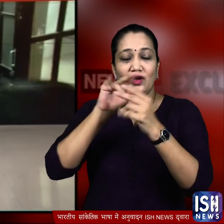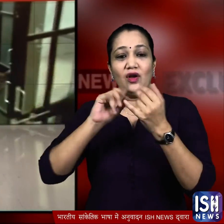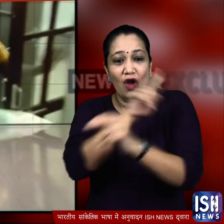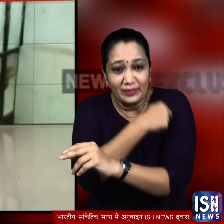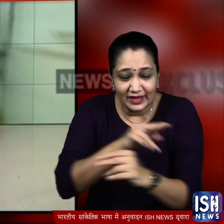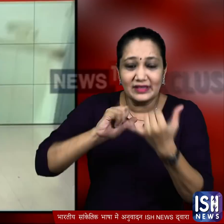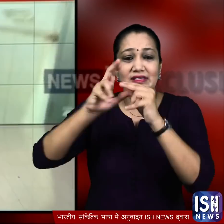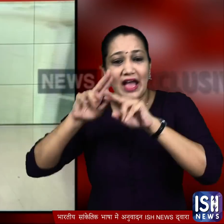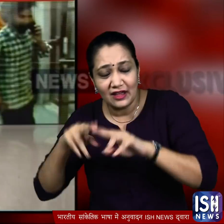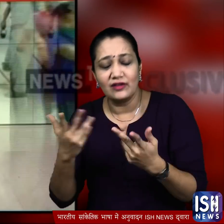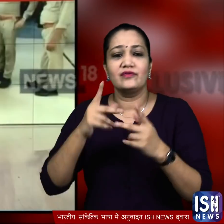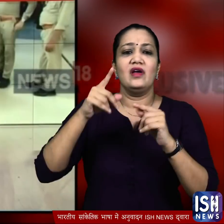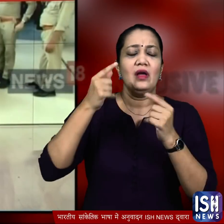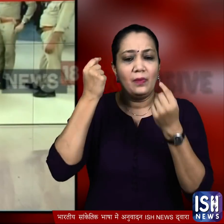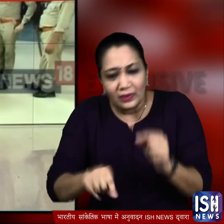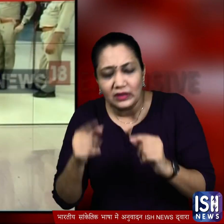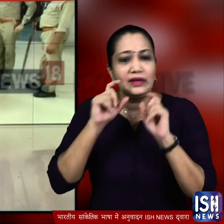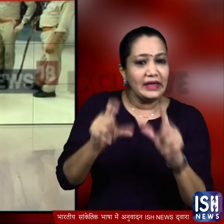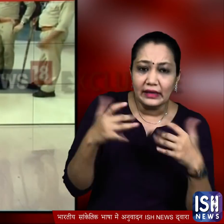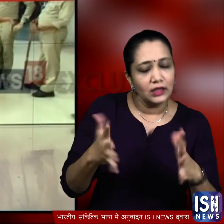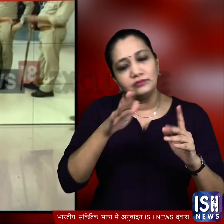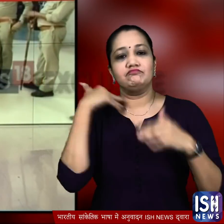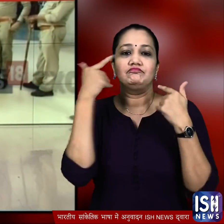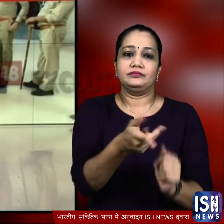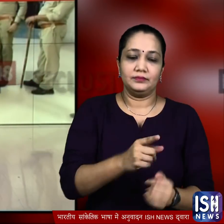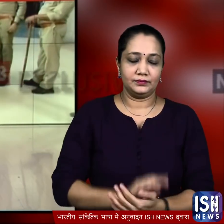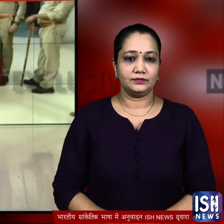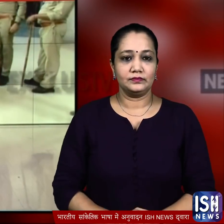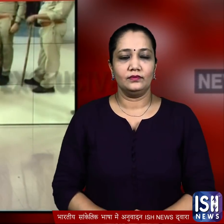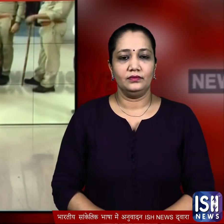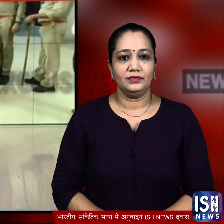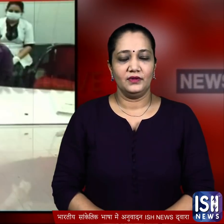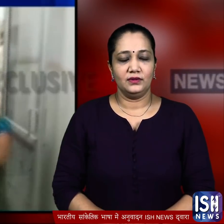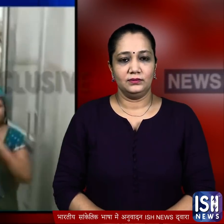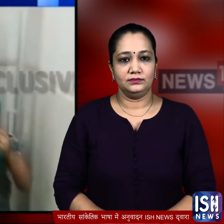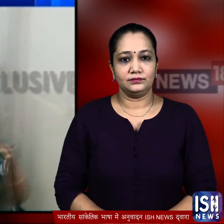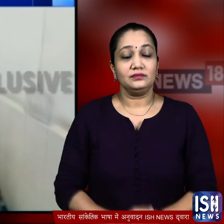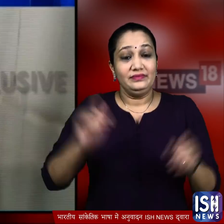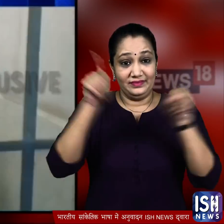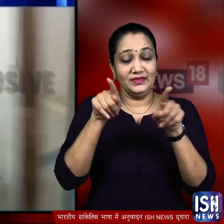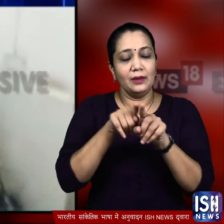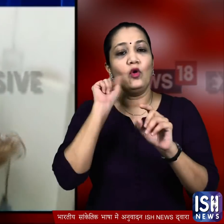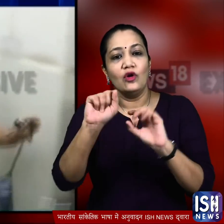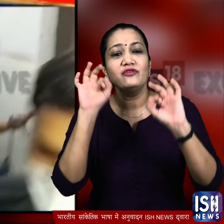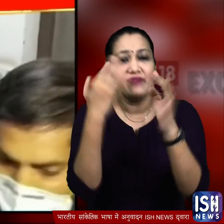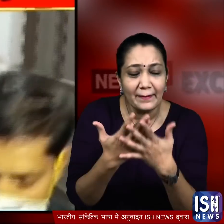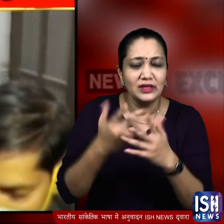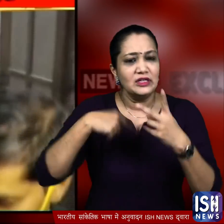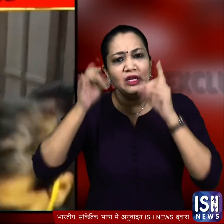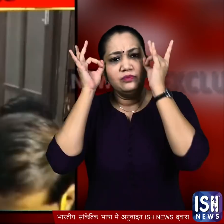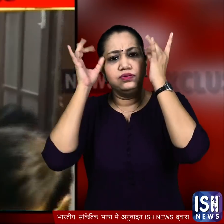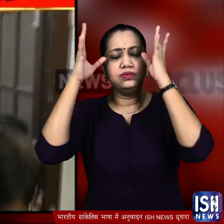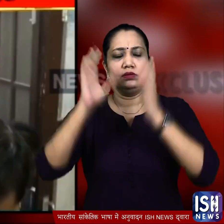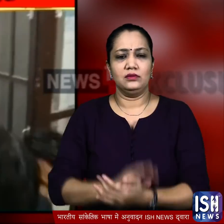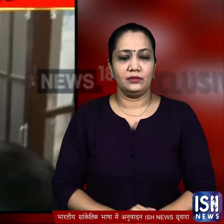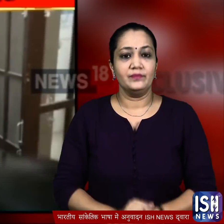के स्टाफ और डॉक्टरों ने इलाज में लापरवाही बरती, जिससे उसकी मौत हो गई। और इसी बात पर उसके परिवार वाले